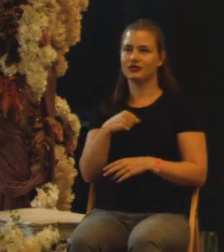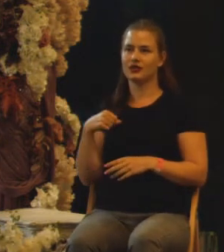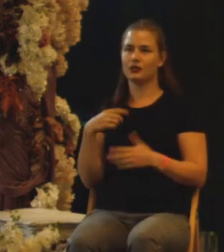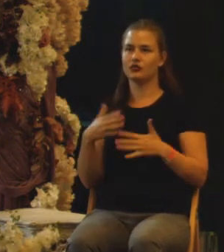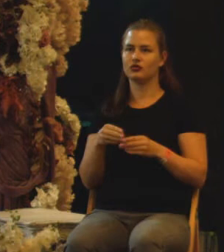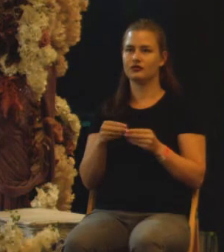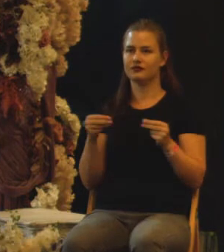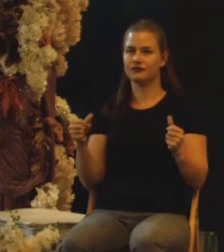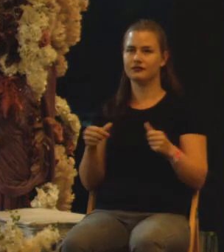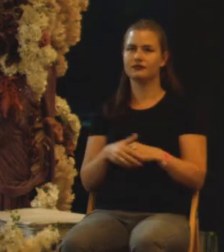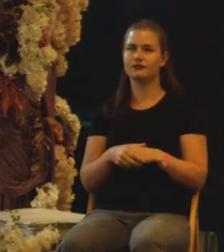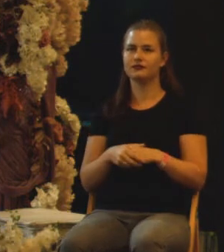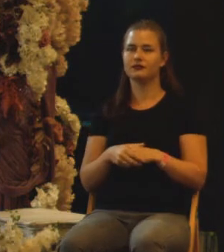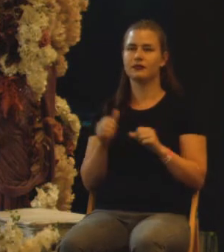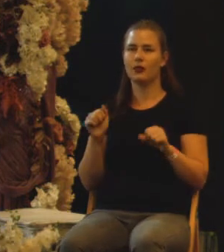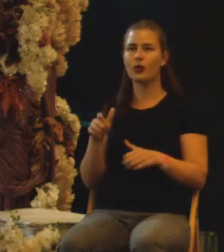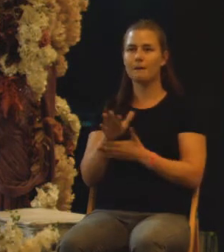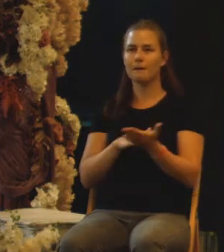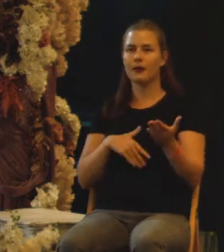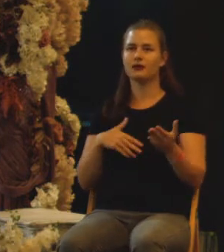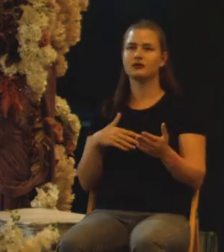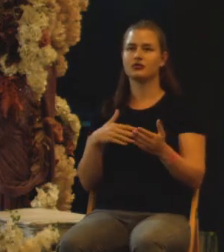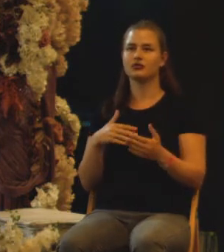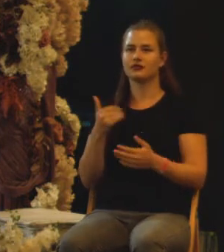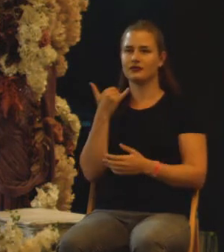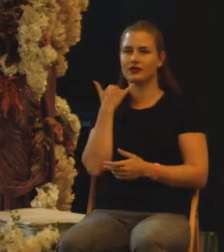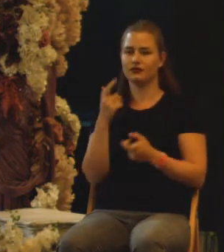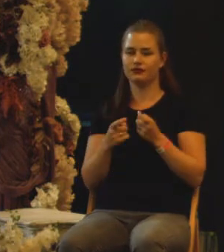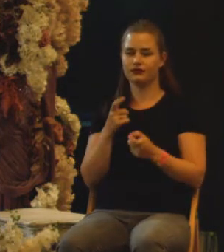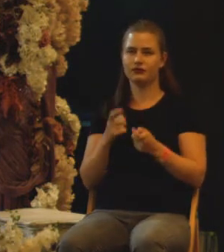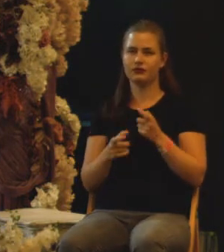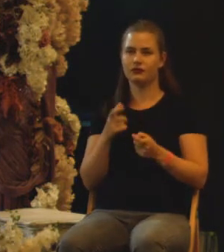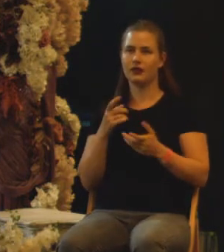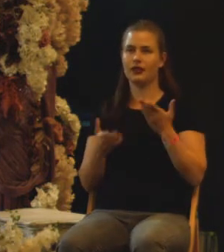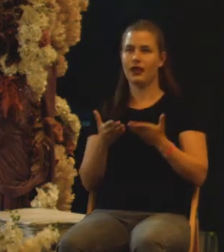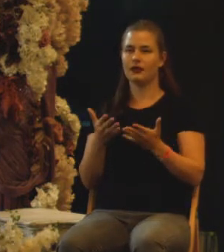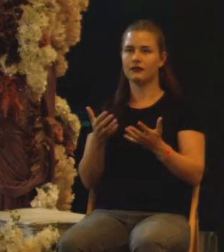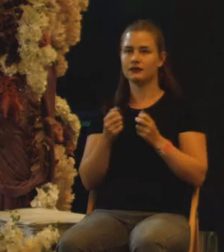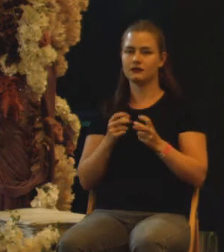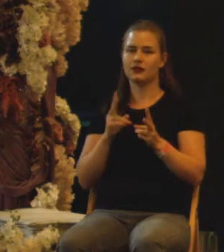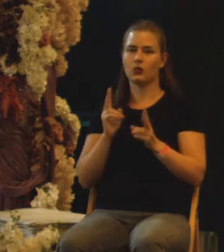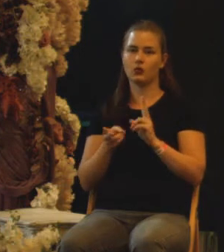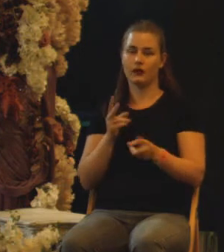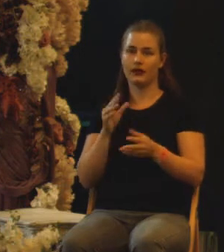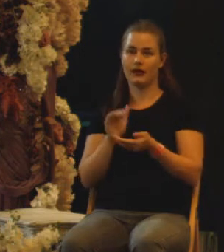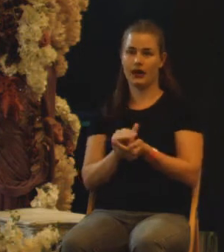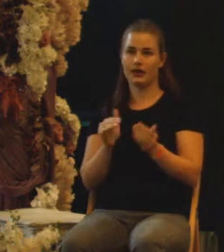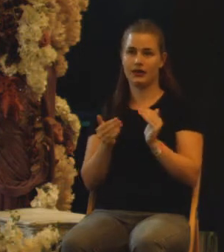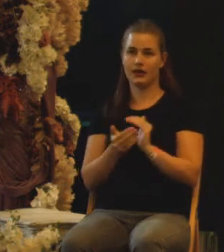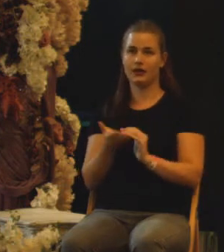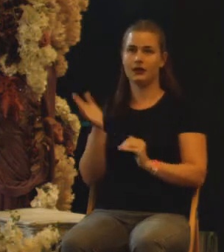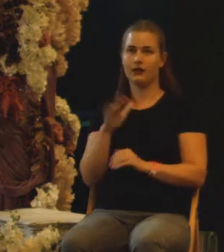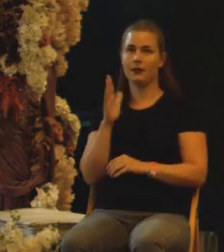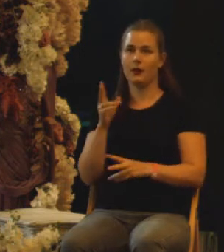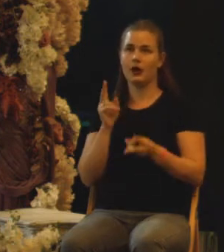там рассасываются. Можно продолжать тыкать телефон. Так вот, если мы уже взялись готовить котлету,